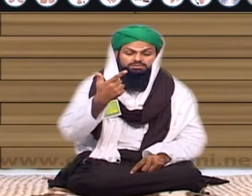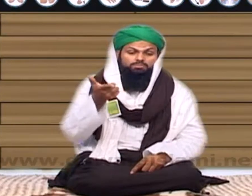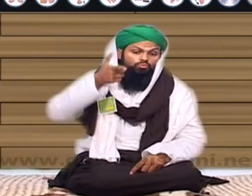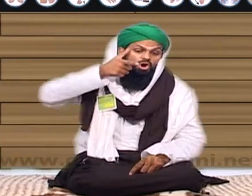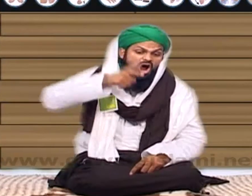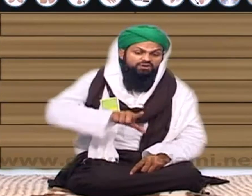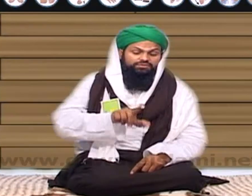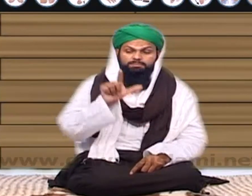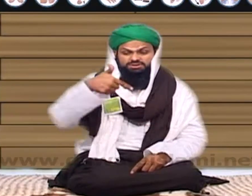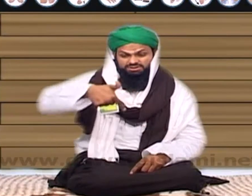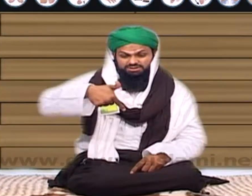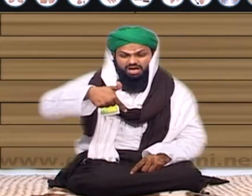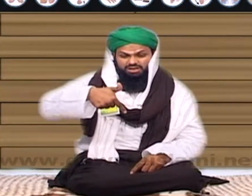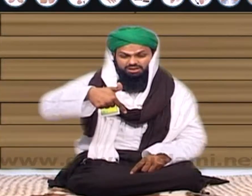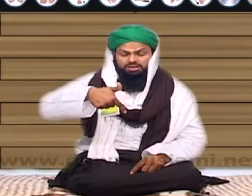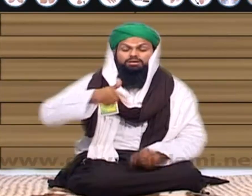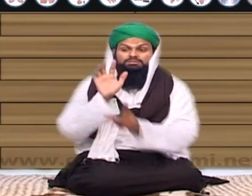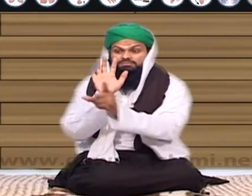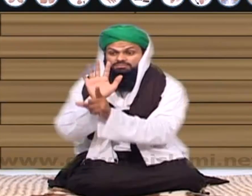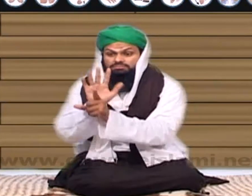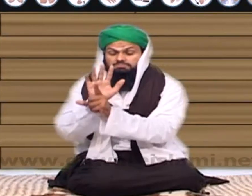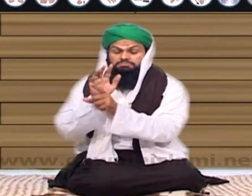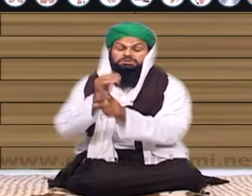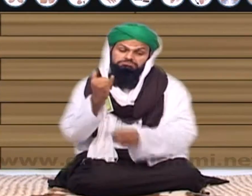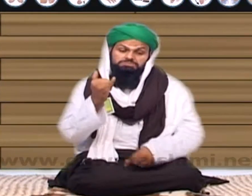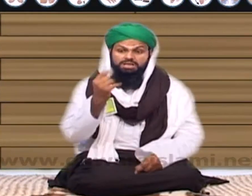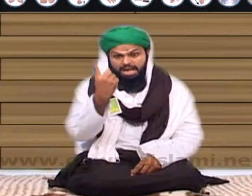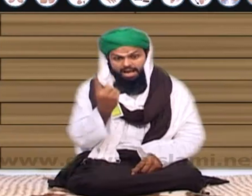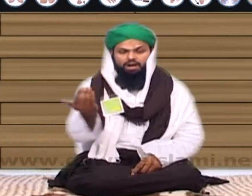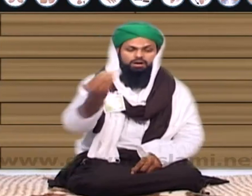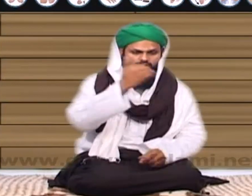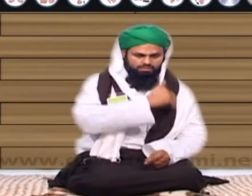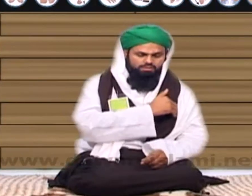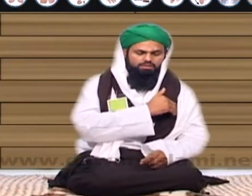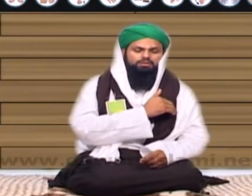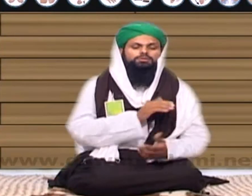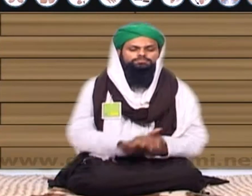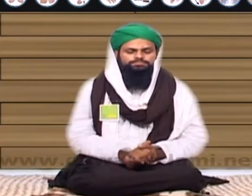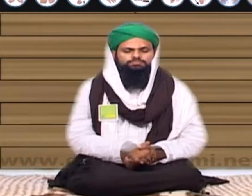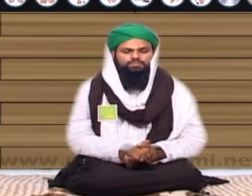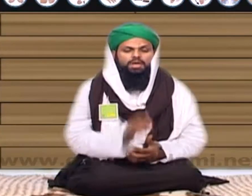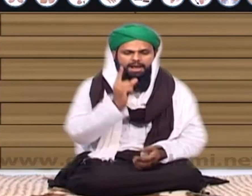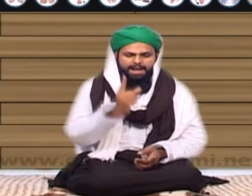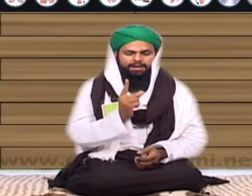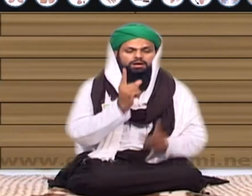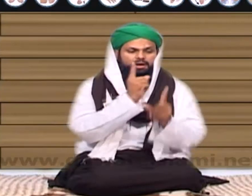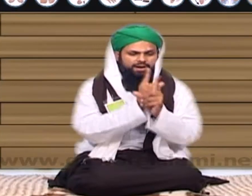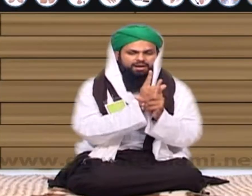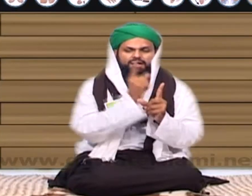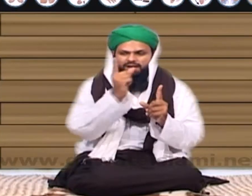اسلامی بھائیوں کو دعوت دیں گے تو ایک آدھ تو آپ کی دعوت پر آ ہی جائے. تو اس طرح ہر بھائی ہمارا ایک اسلامی بھائی